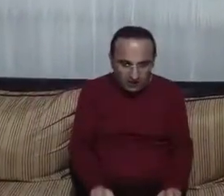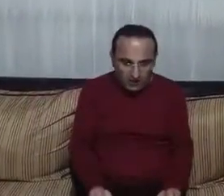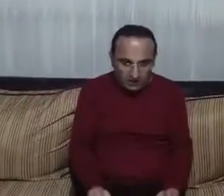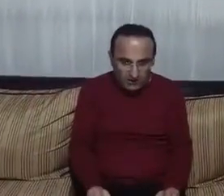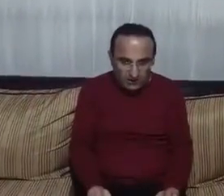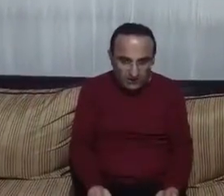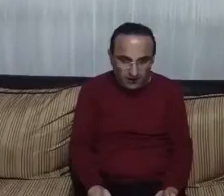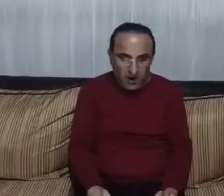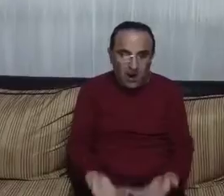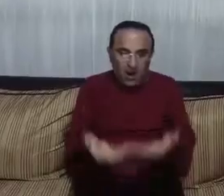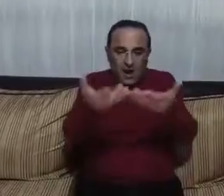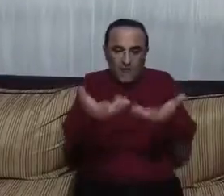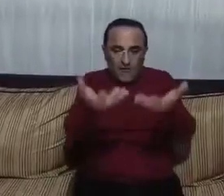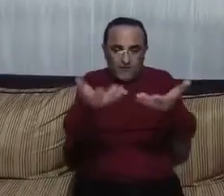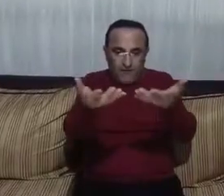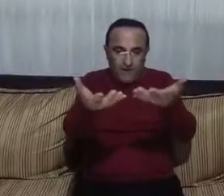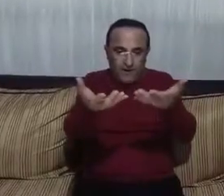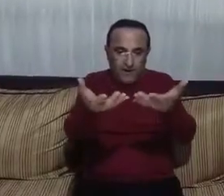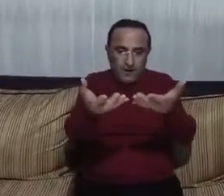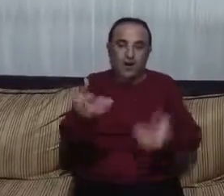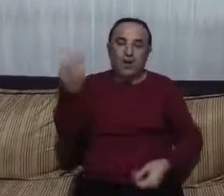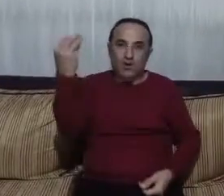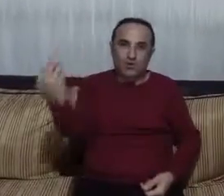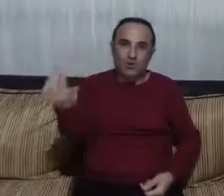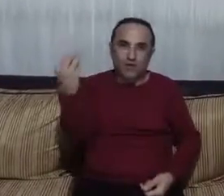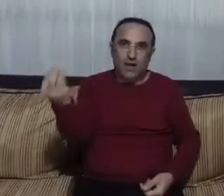Ağır, hafif, güzel,